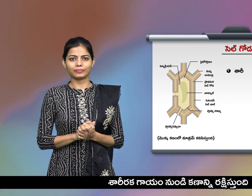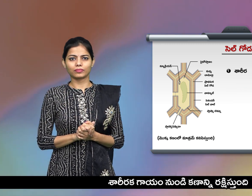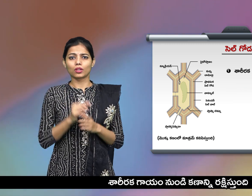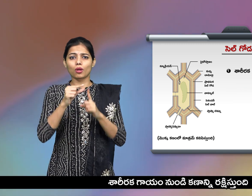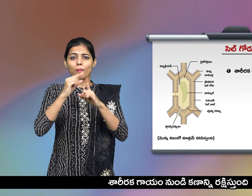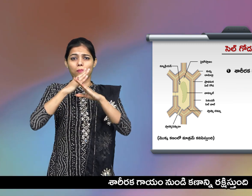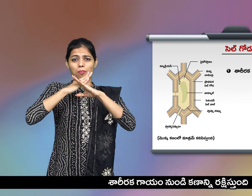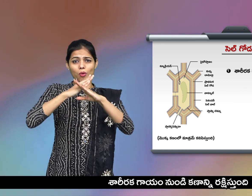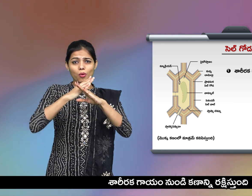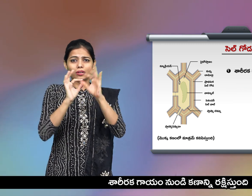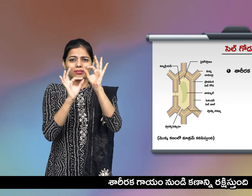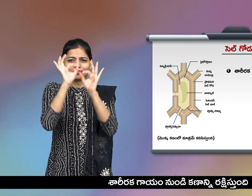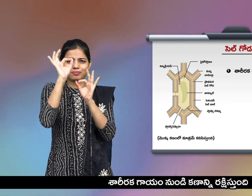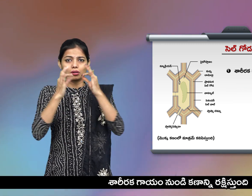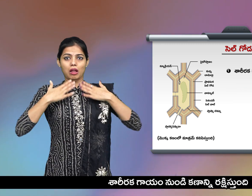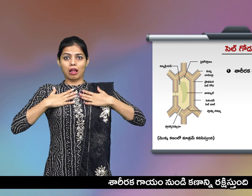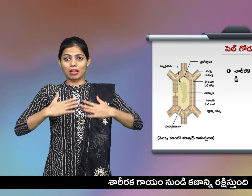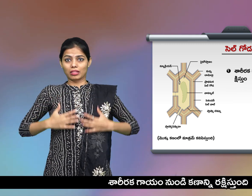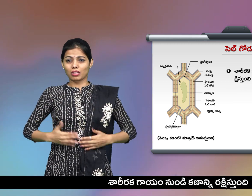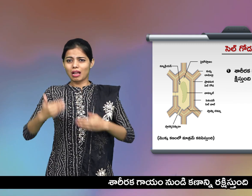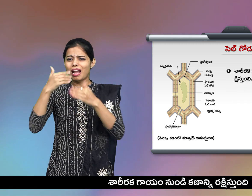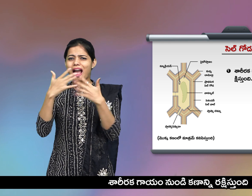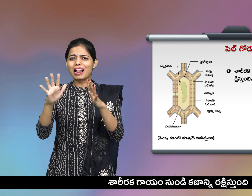శారీరక గాయం నుండి కణాన్ని రక్షిస్తుంది.